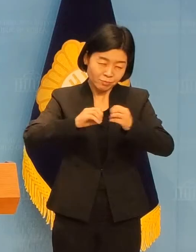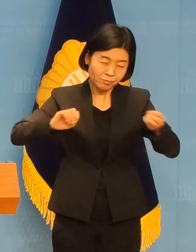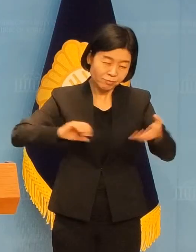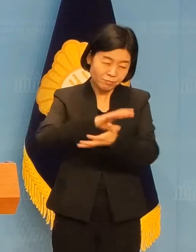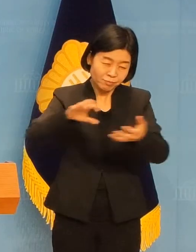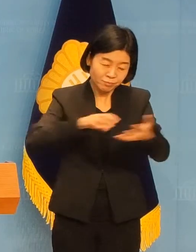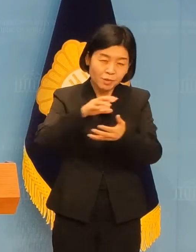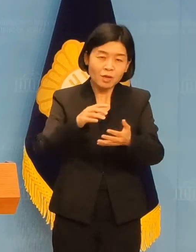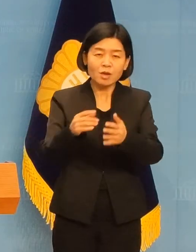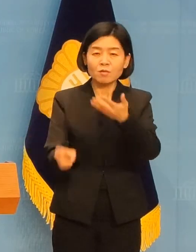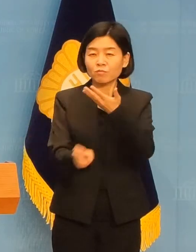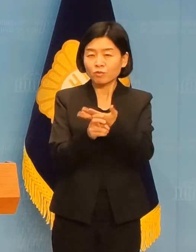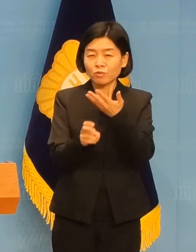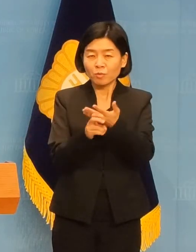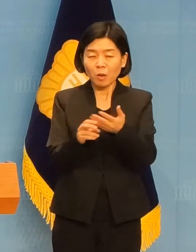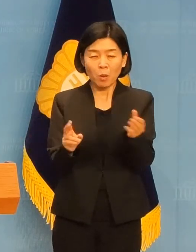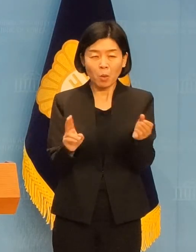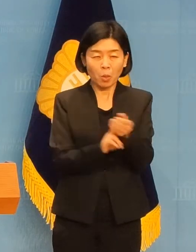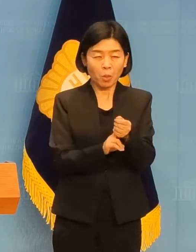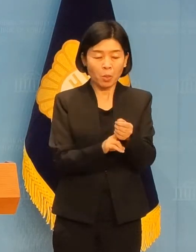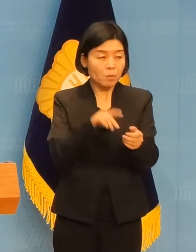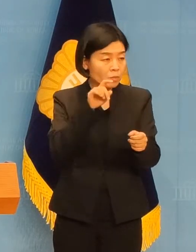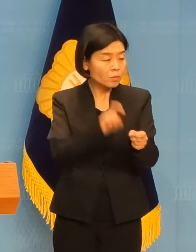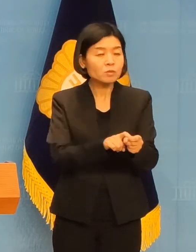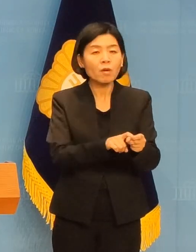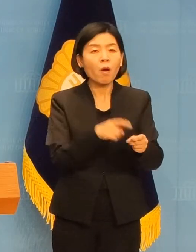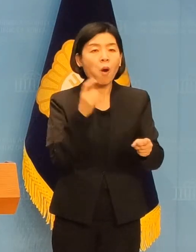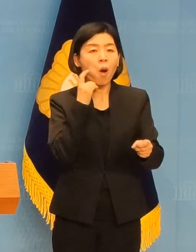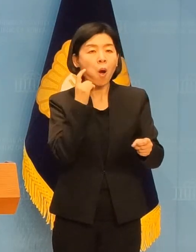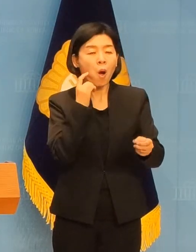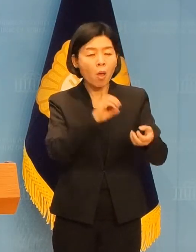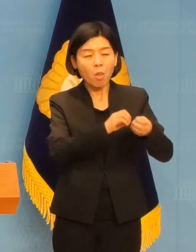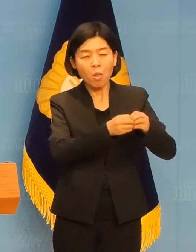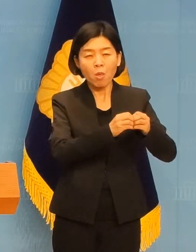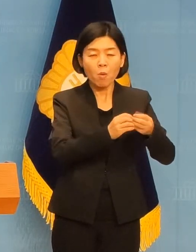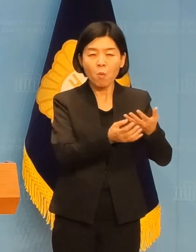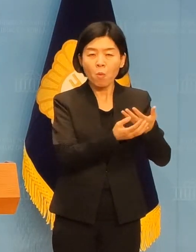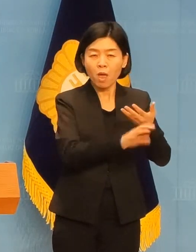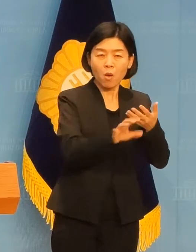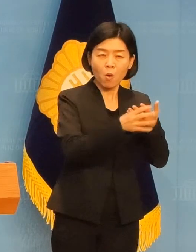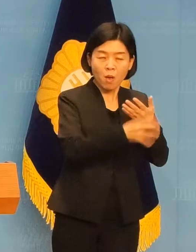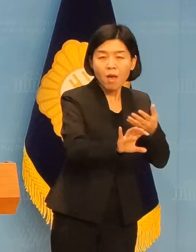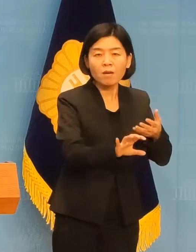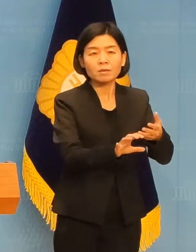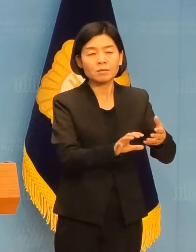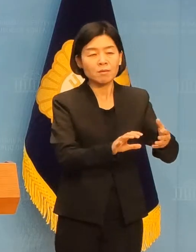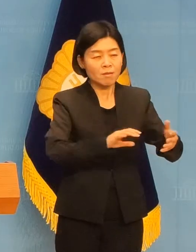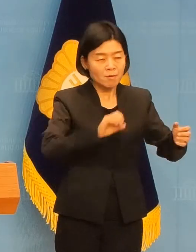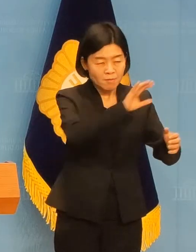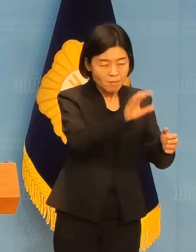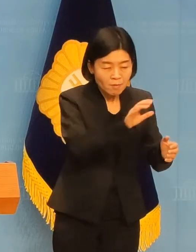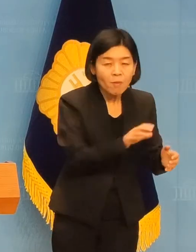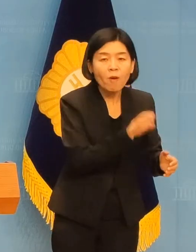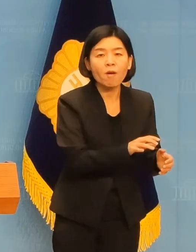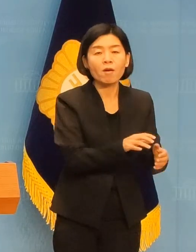위해 거짓 선동과 왜곡을 반복하며 국감을 파행으로 몰아갔습니다.